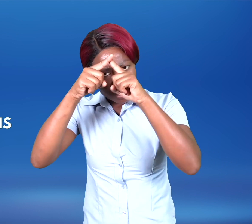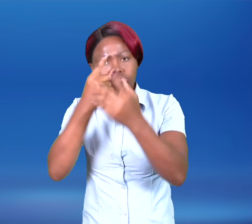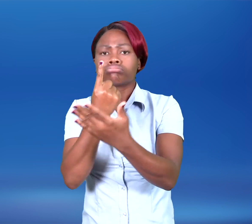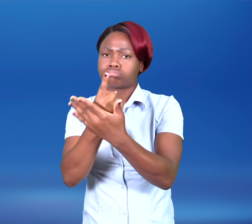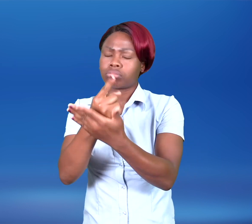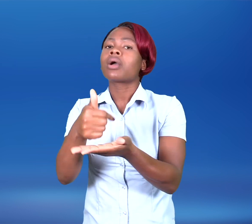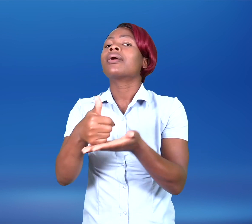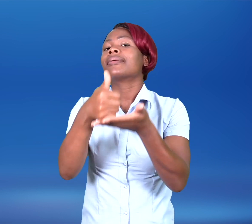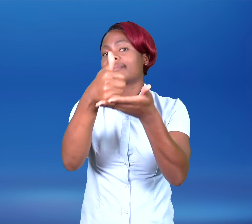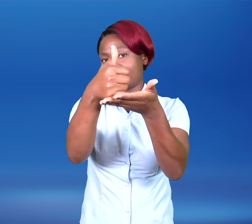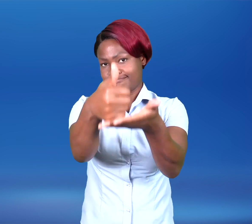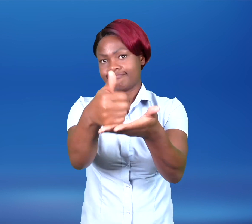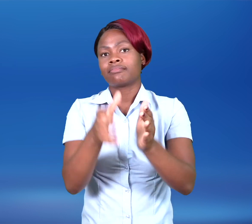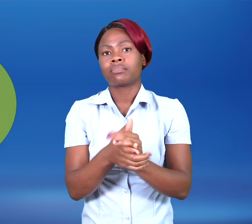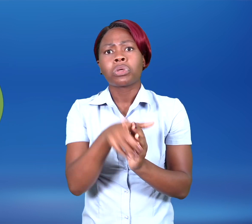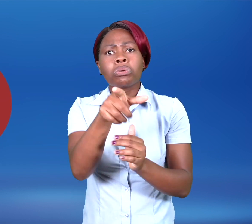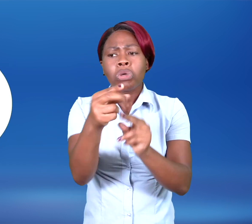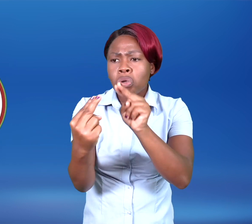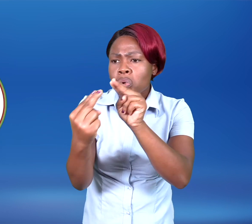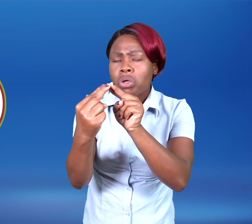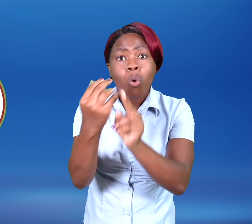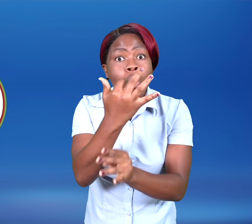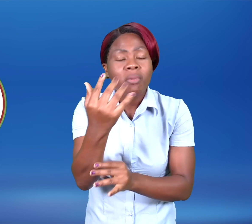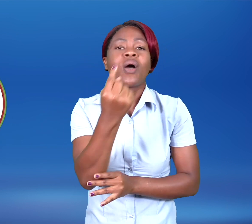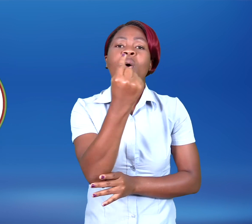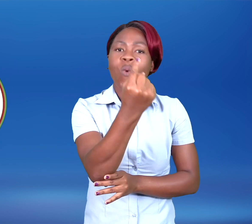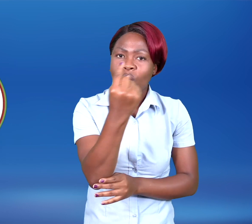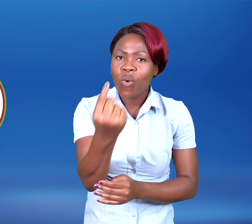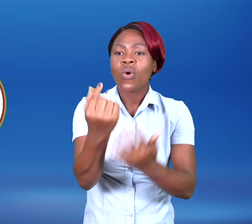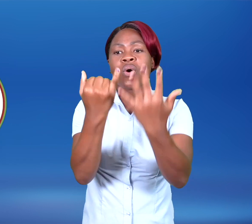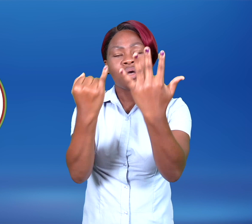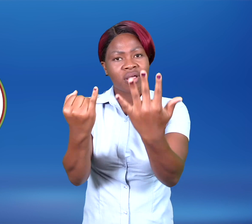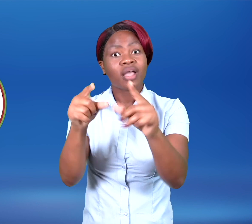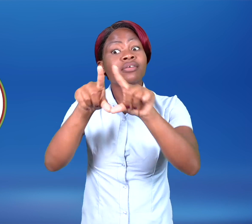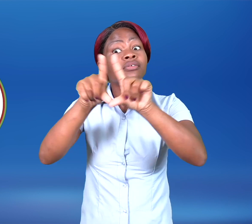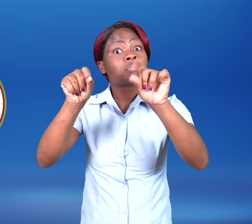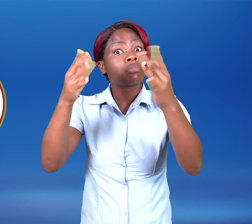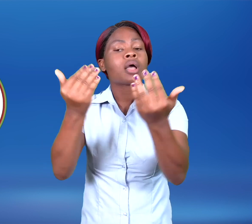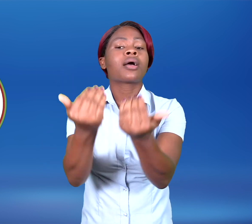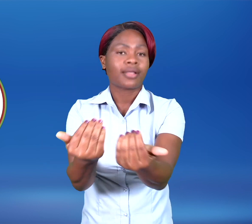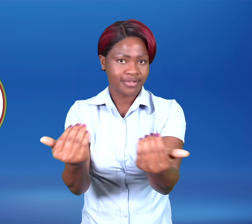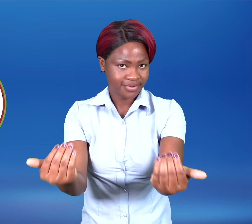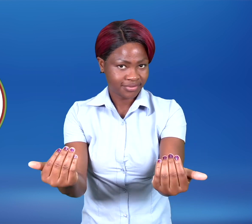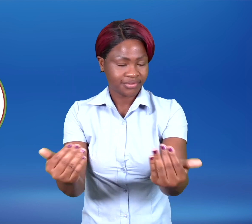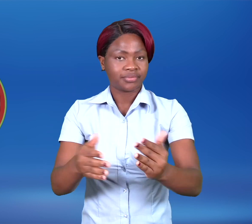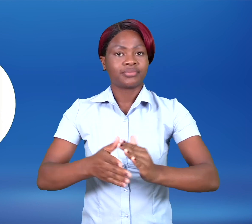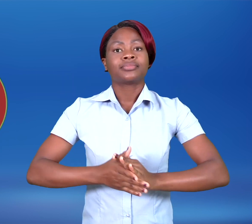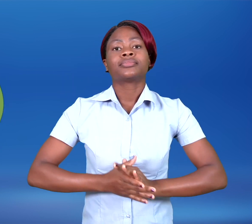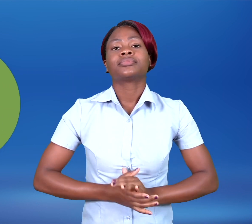polícia. 2. Ligar para a linha verde, linha grátis Fala Criança, através do